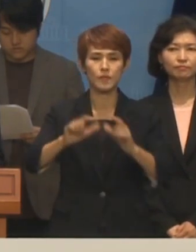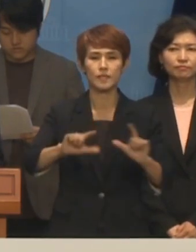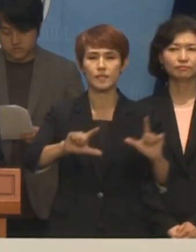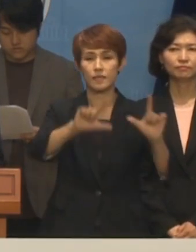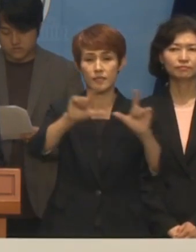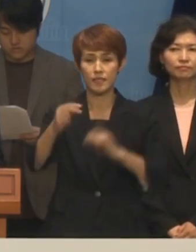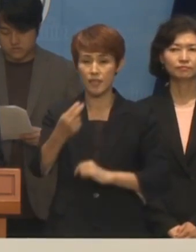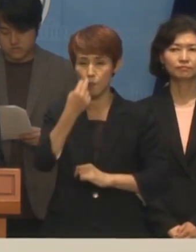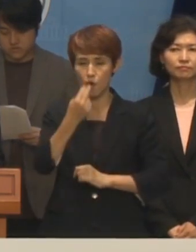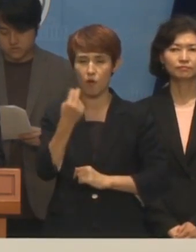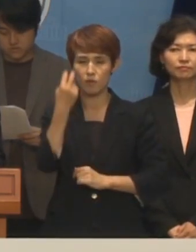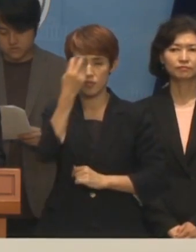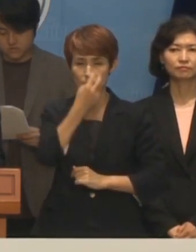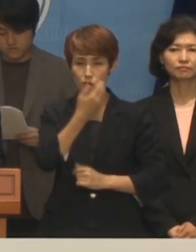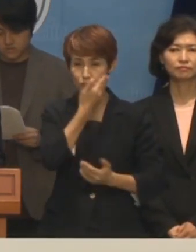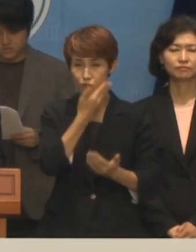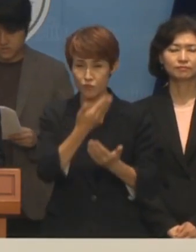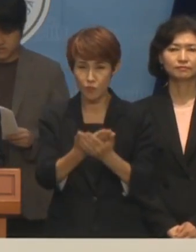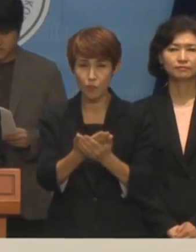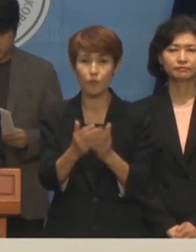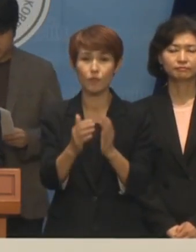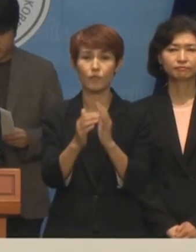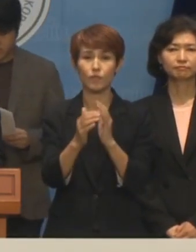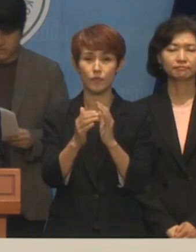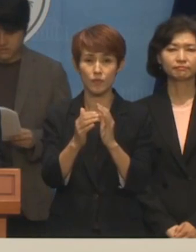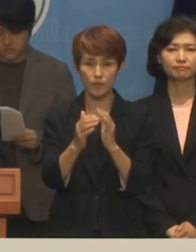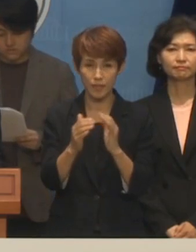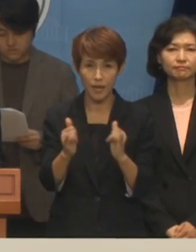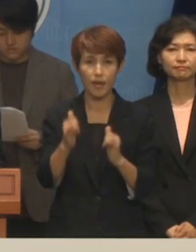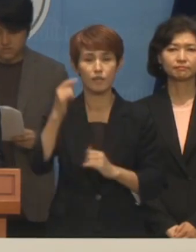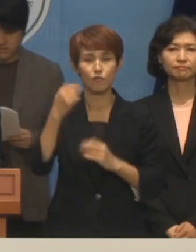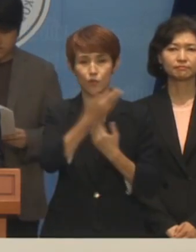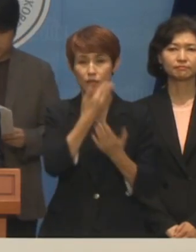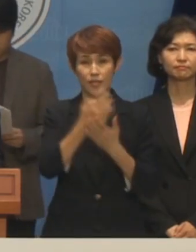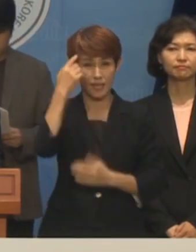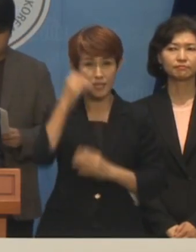지키는 것이라고 믿는 정당인의 한 사람으로서